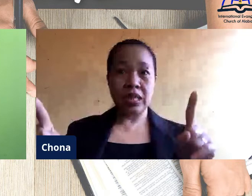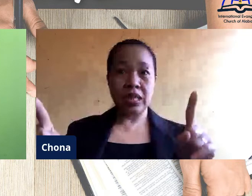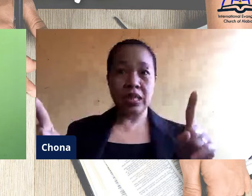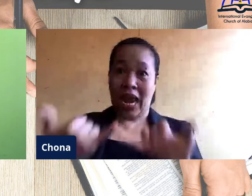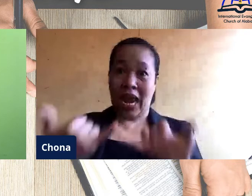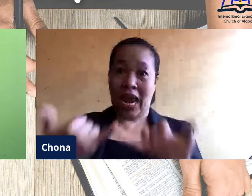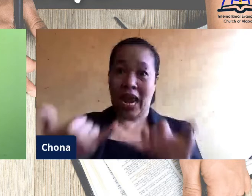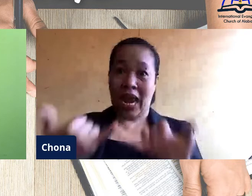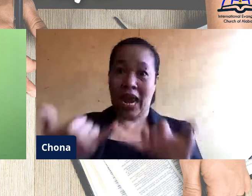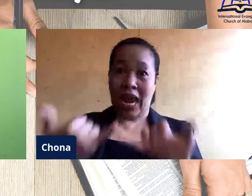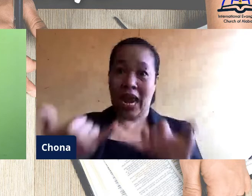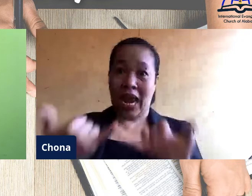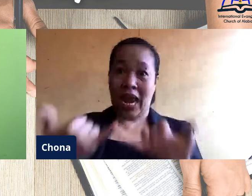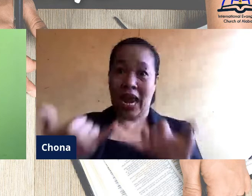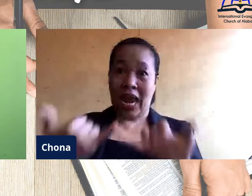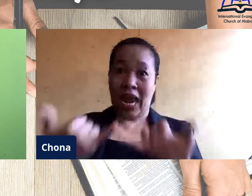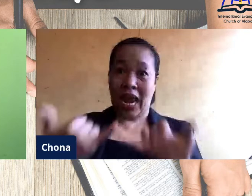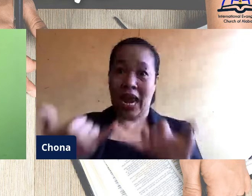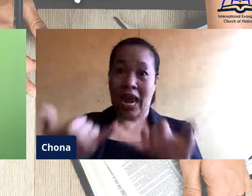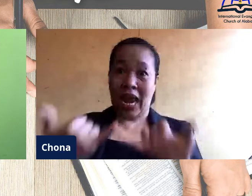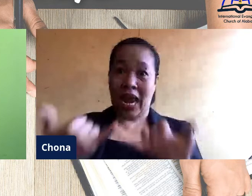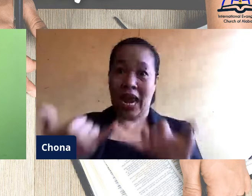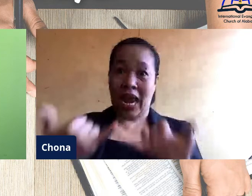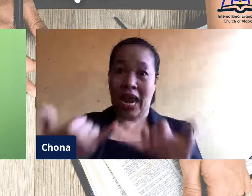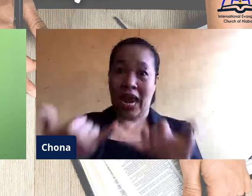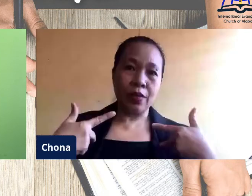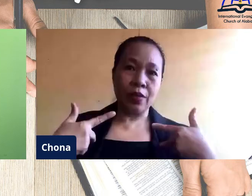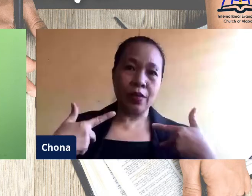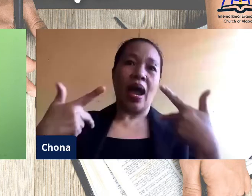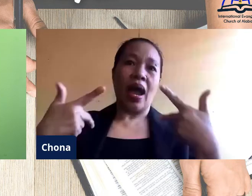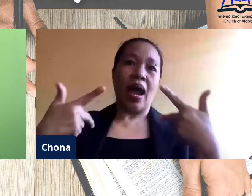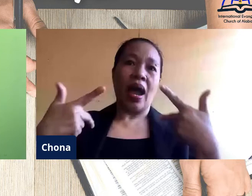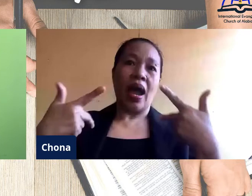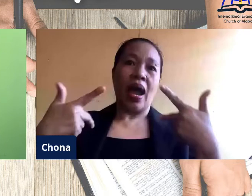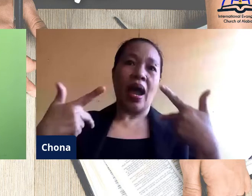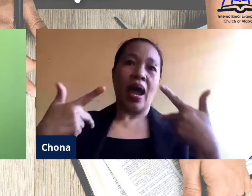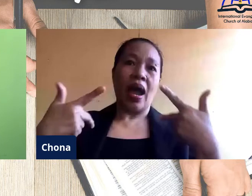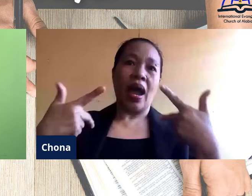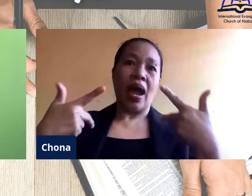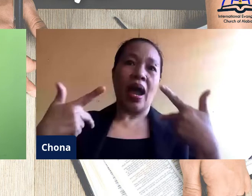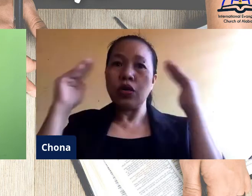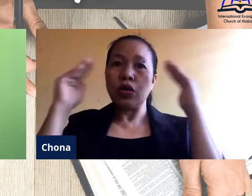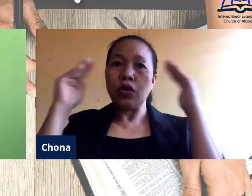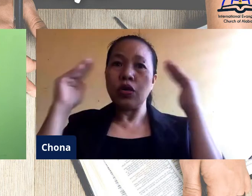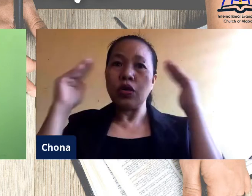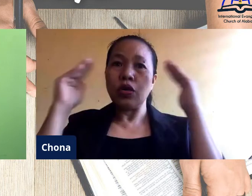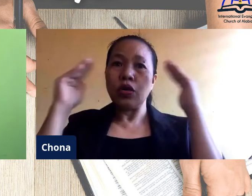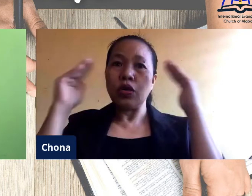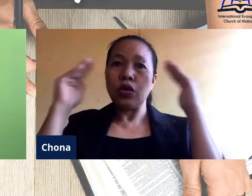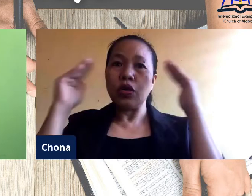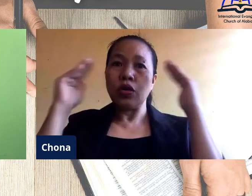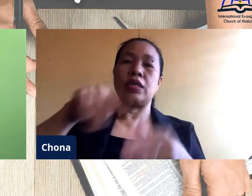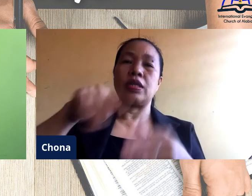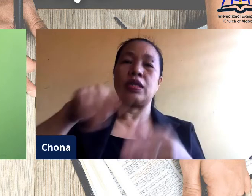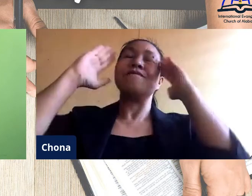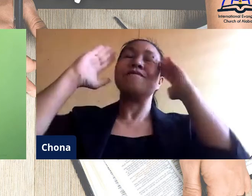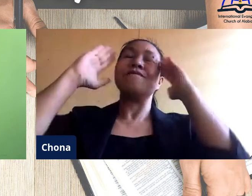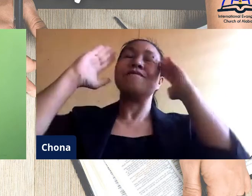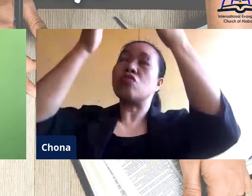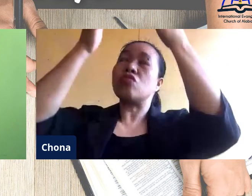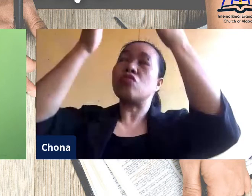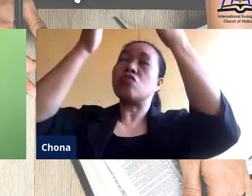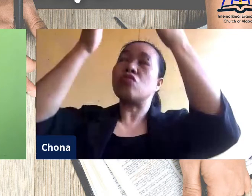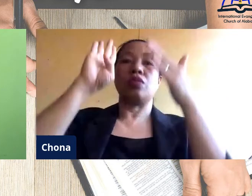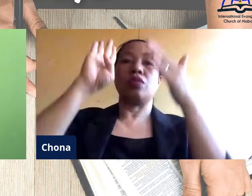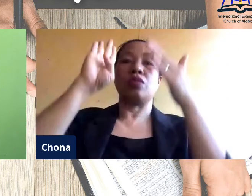Kaya po ng ating naging gawi, tayo po ay lalapit sa Panginoon at sa pagkakataon po na ito